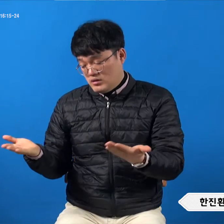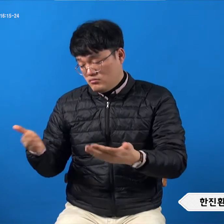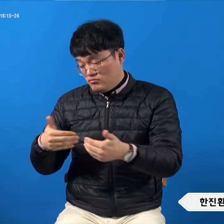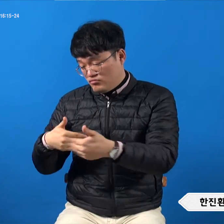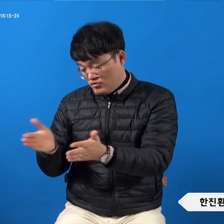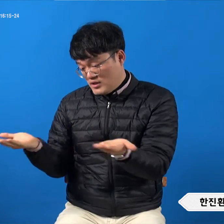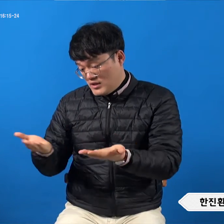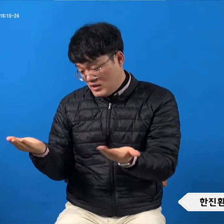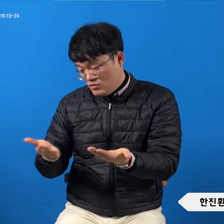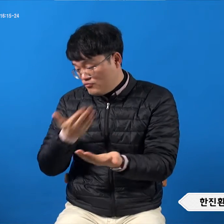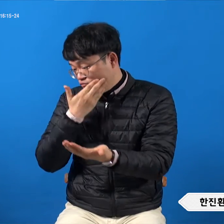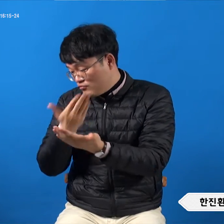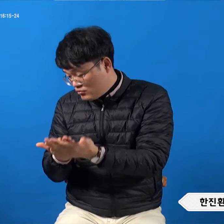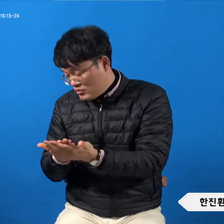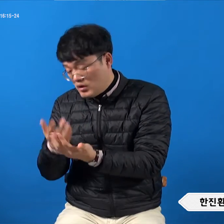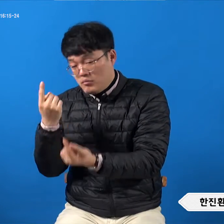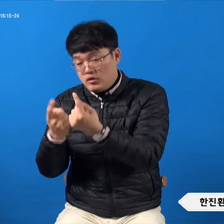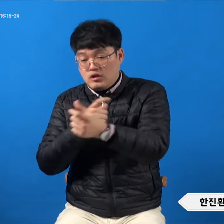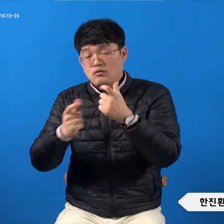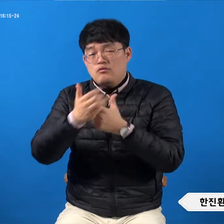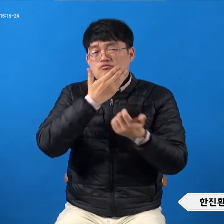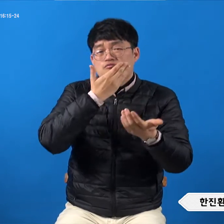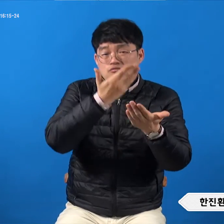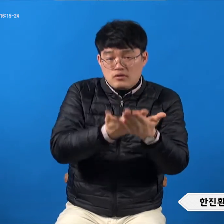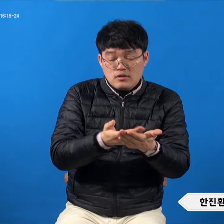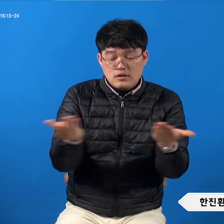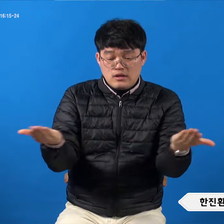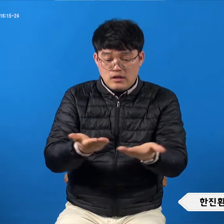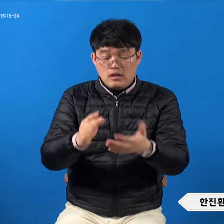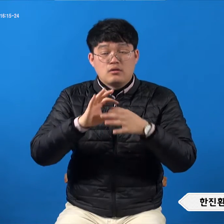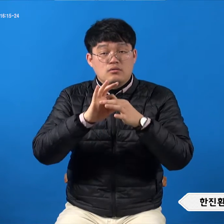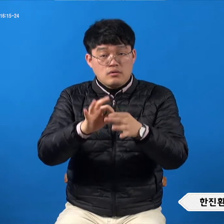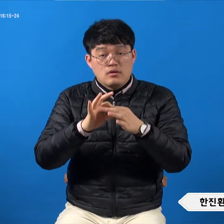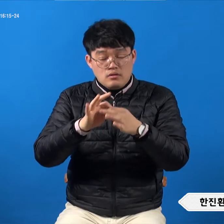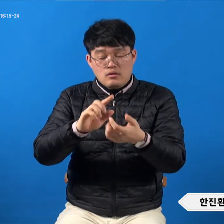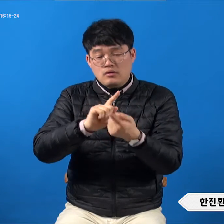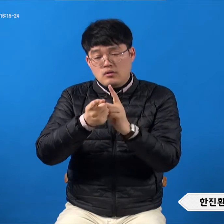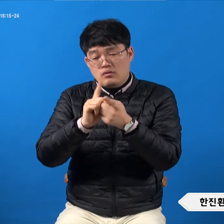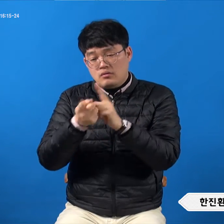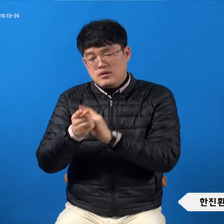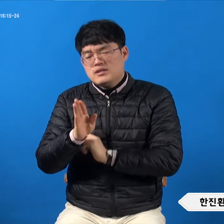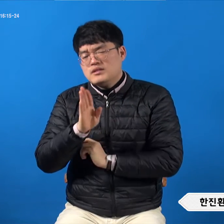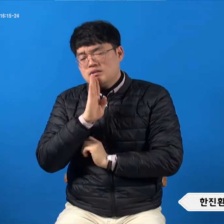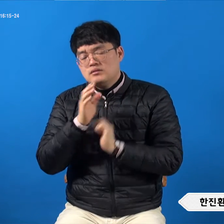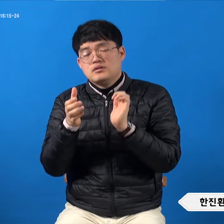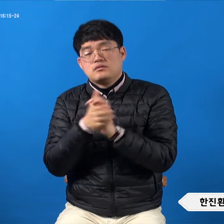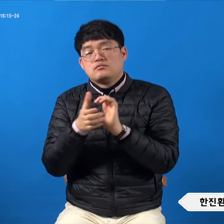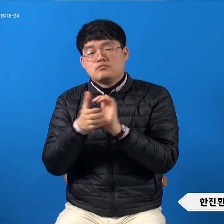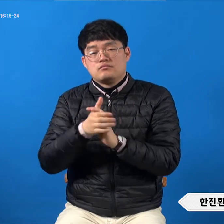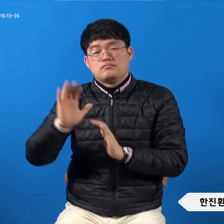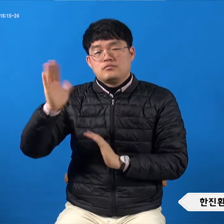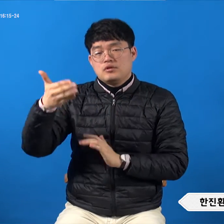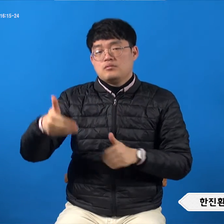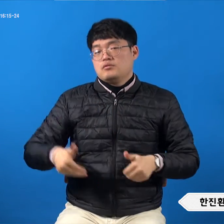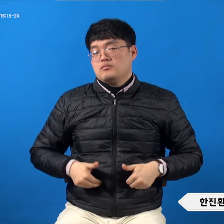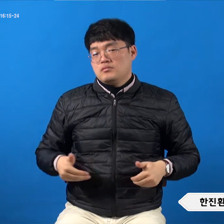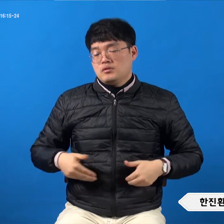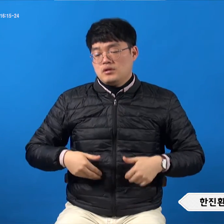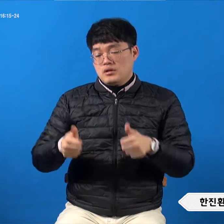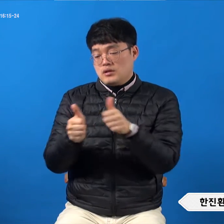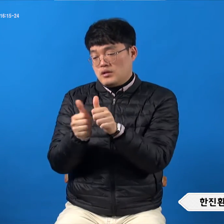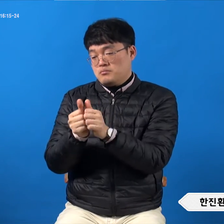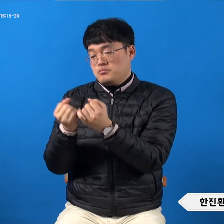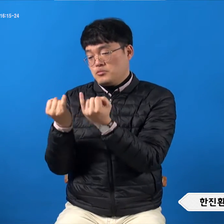일도 중요하지만은 더 중요한 것은 그 일을 통해서 서로 진정한 친구가 되는 것입니다.